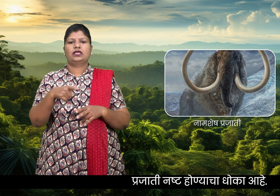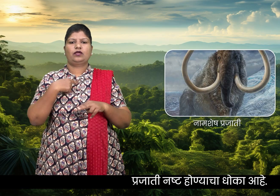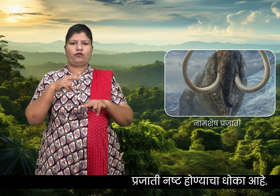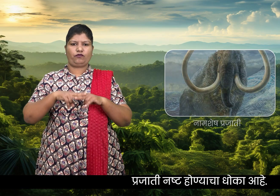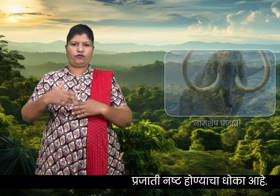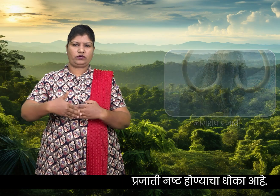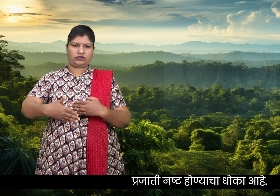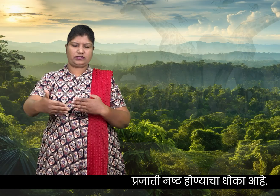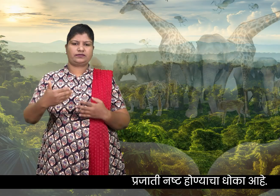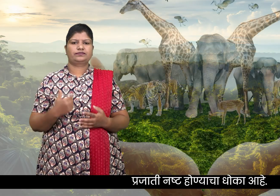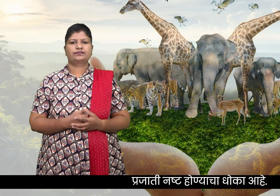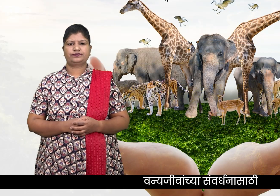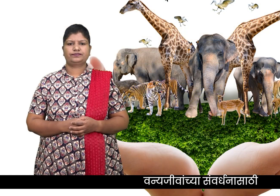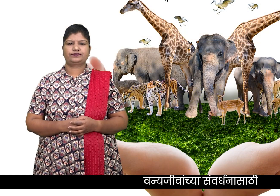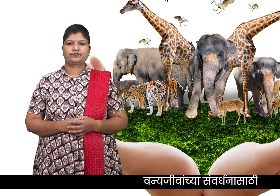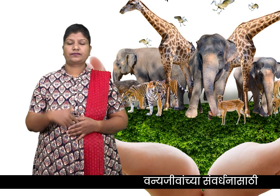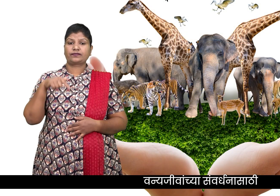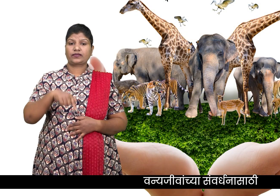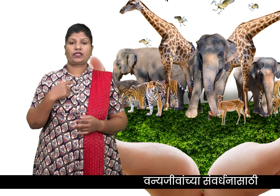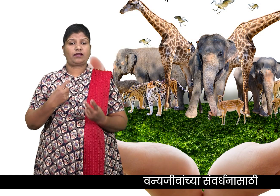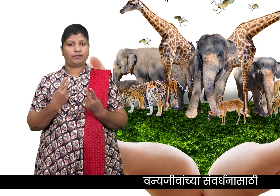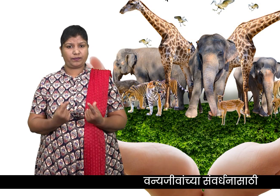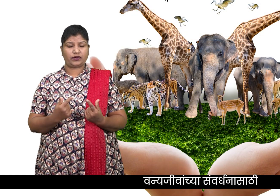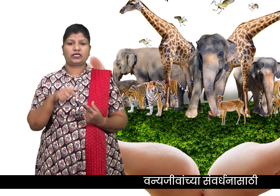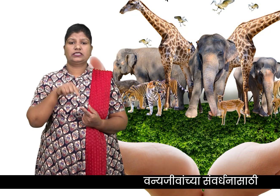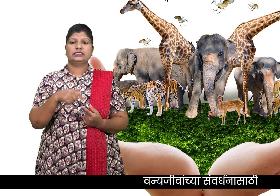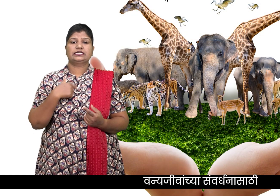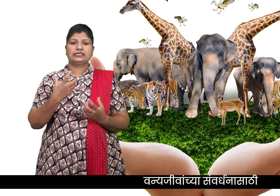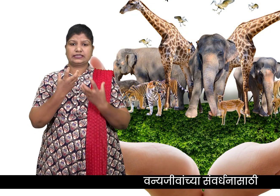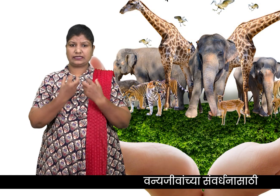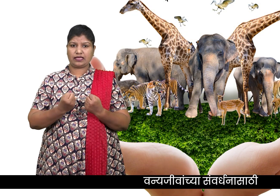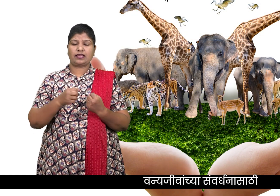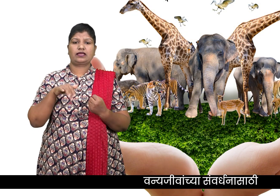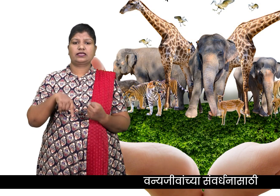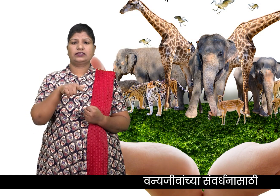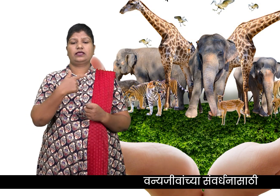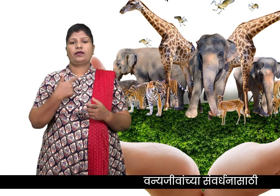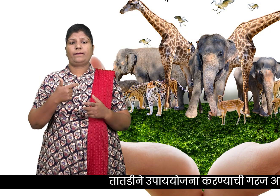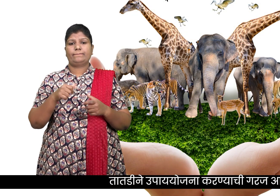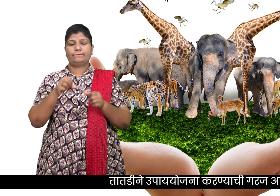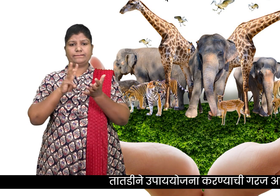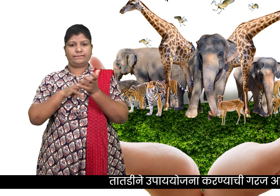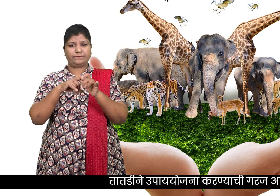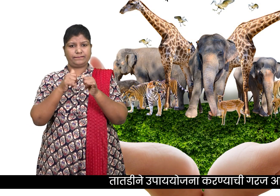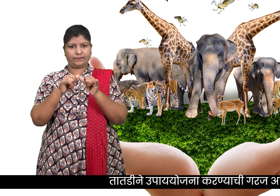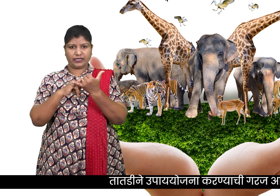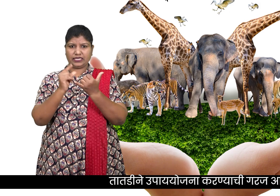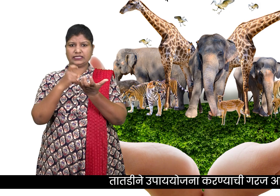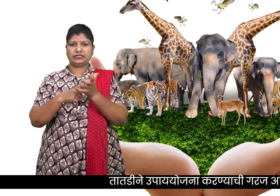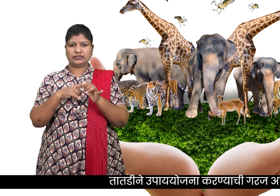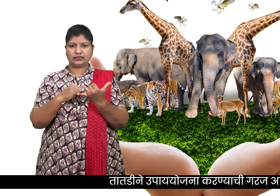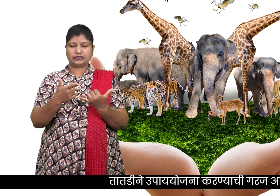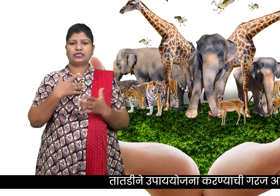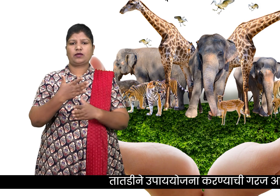वन्यजीवांच्या संवर्धनासाठी तातडीने